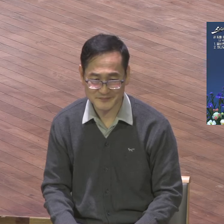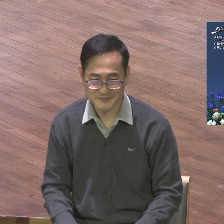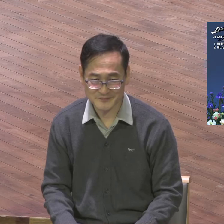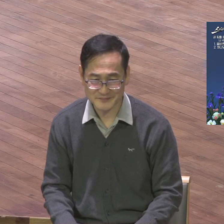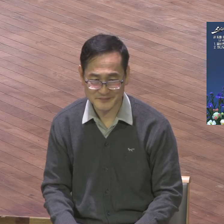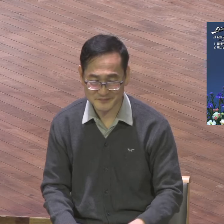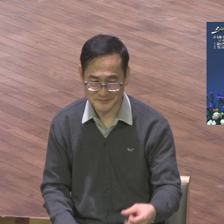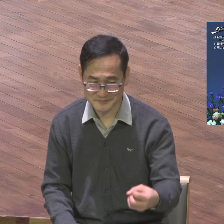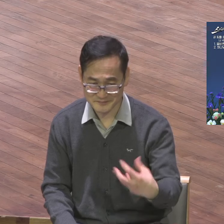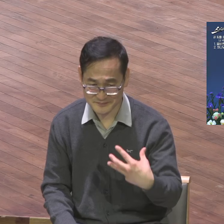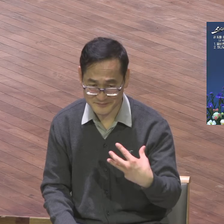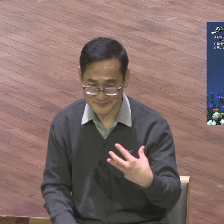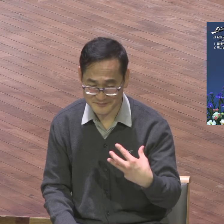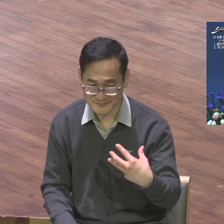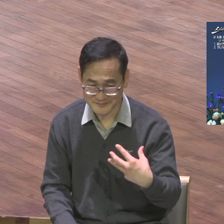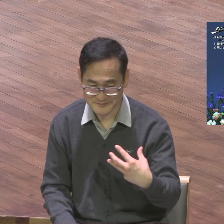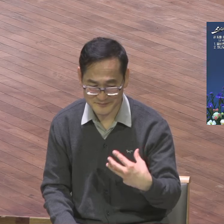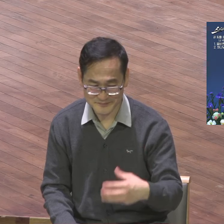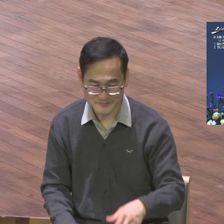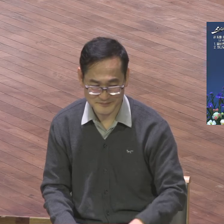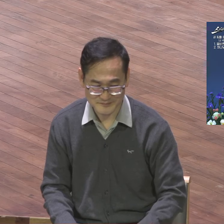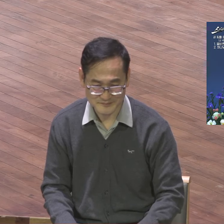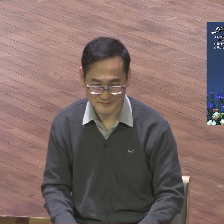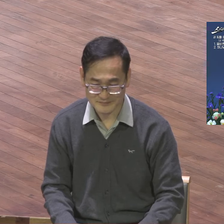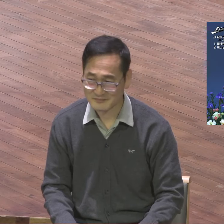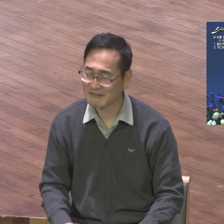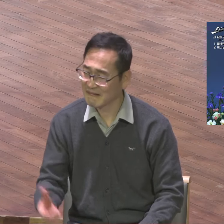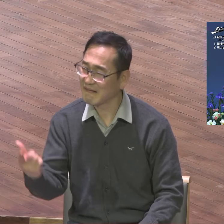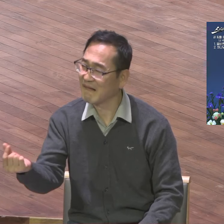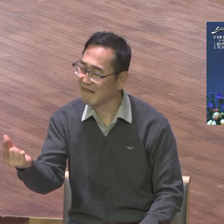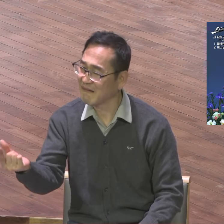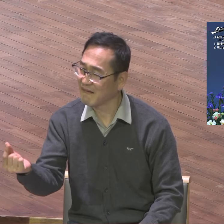그 답이 그러게 말입니다.